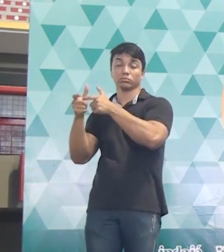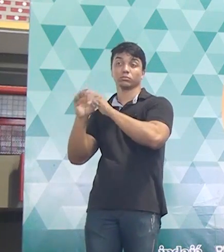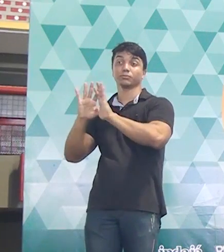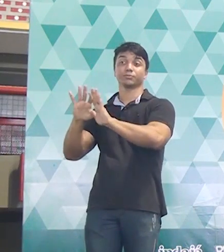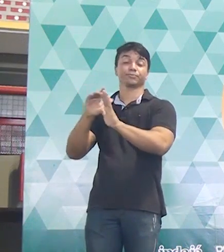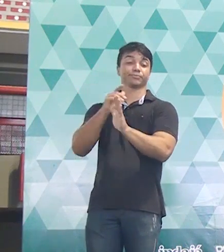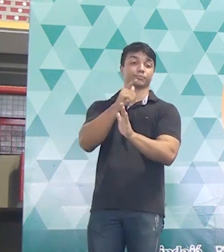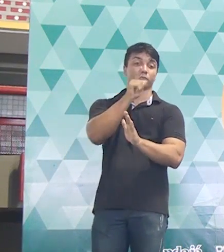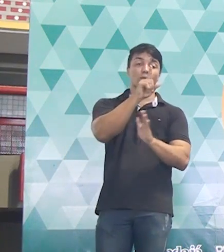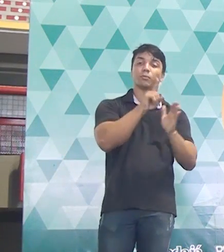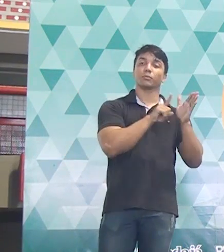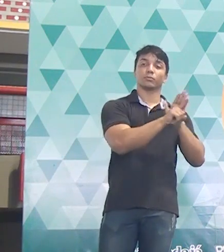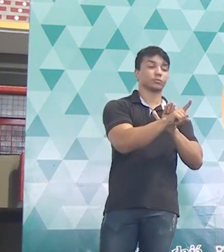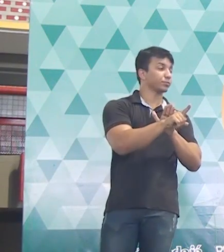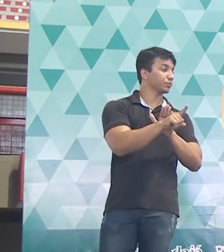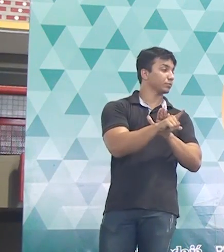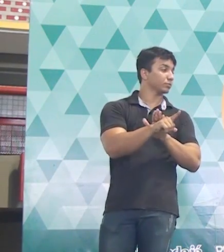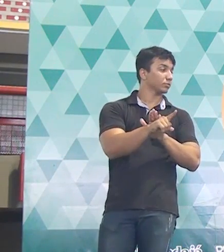outra pergunta